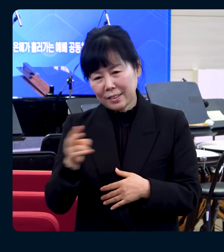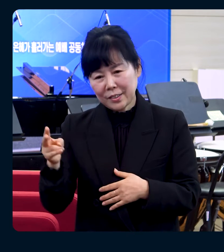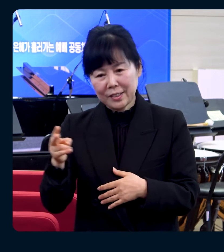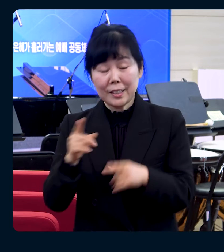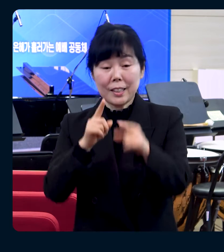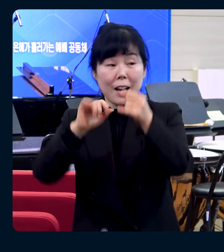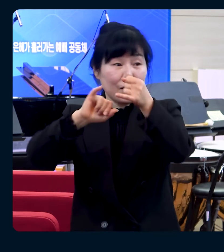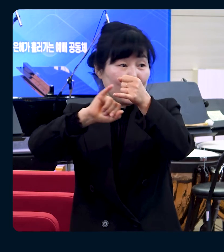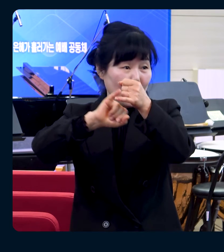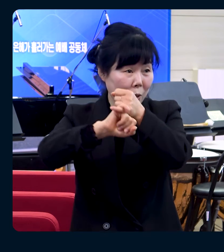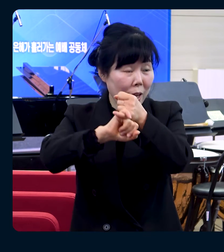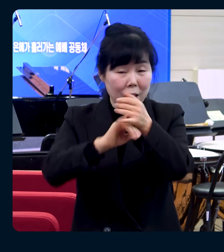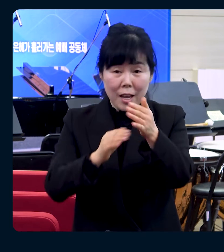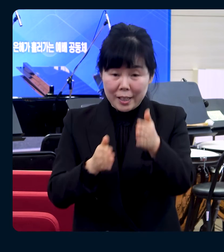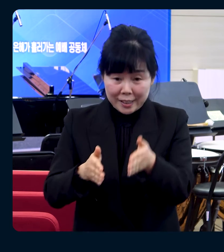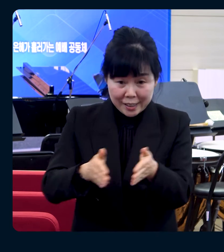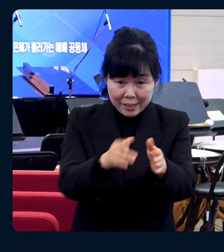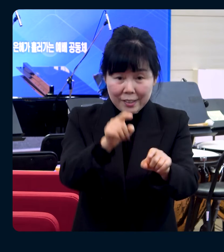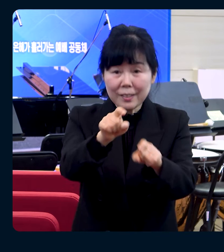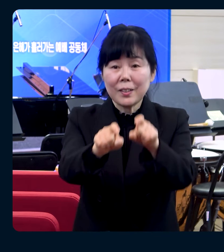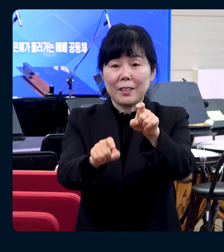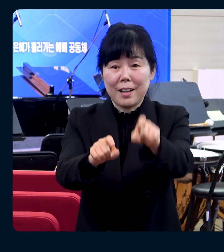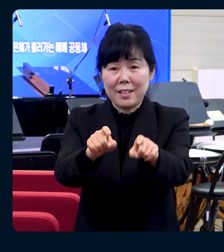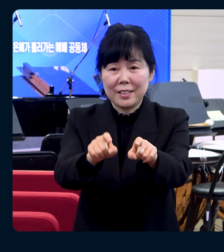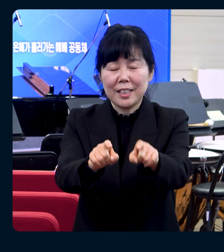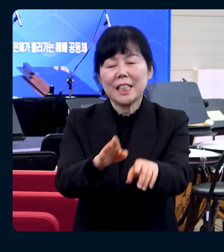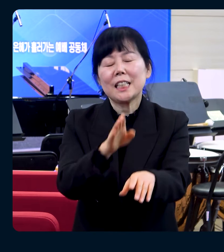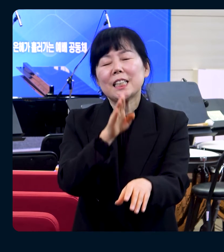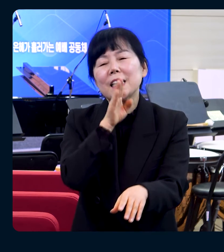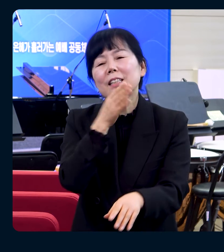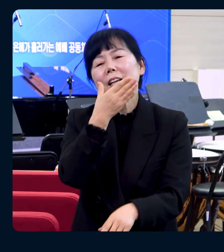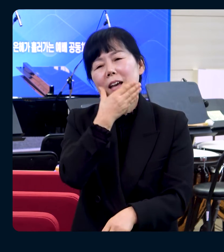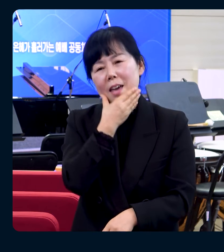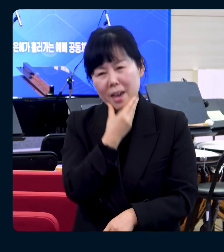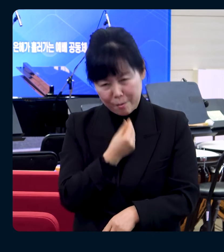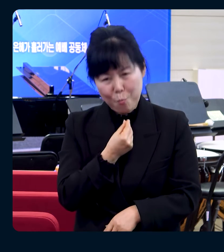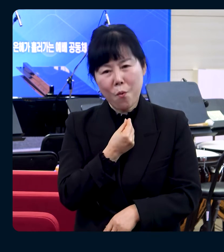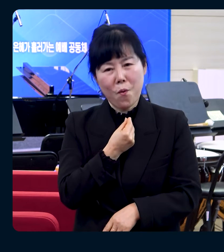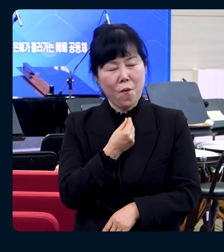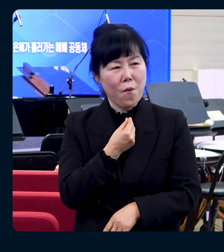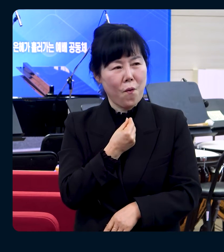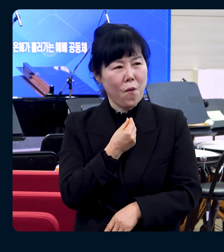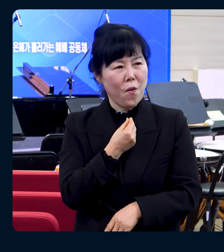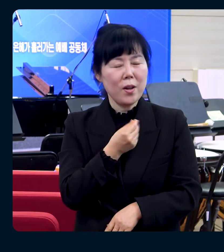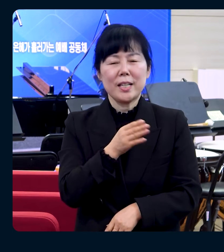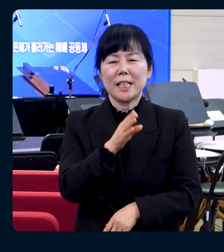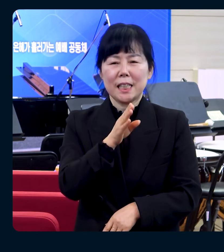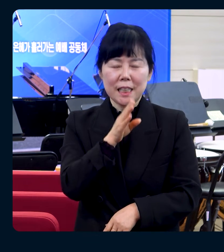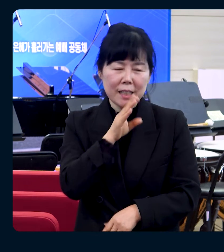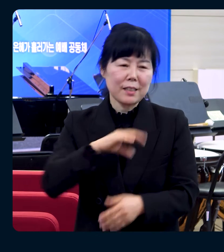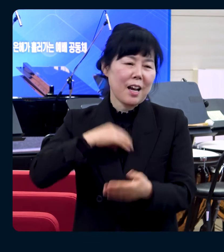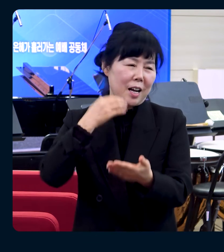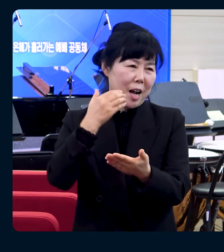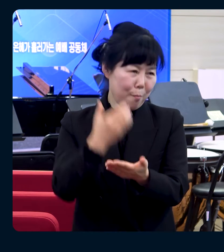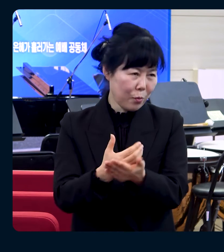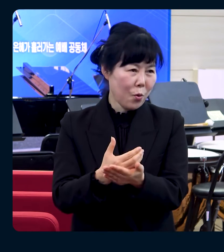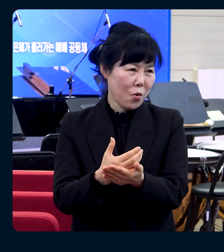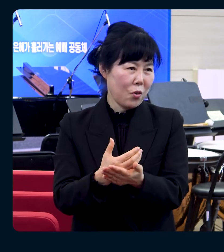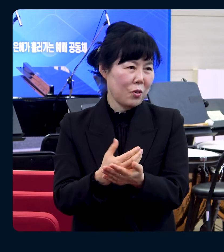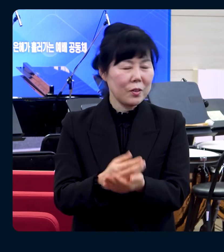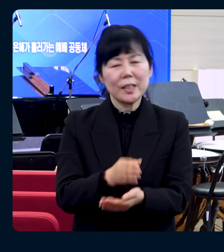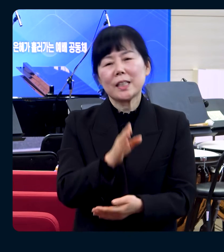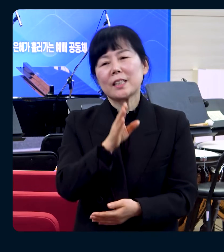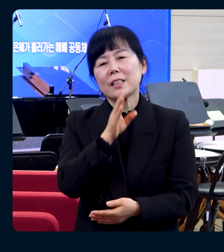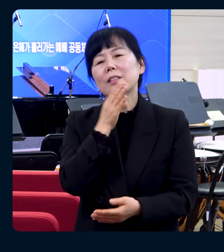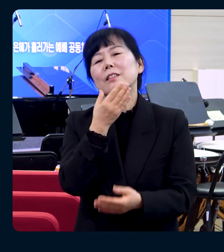이것이 바로 언약의 길을 가는 사람들이 누리게 되는 진짜 행복이고 진짜 감동이고 축복인